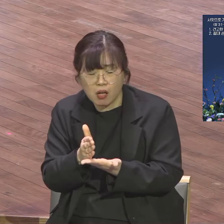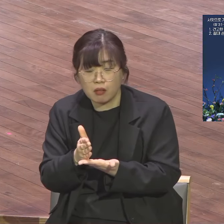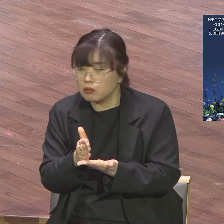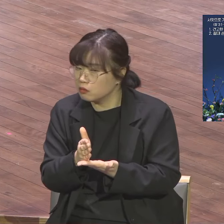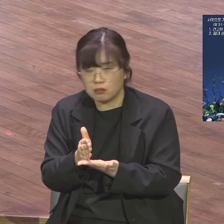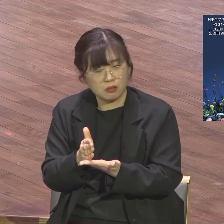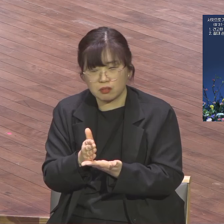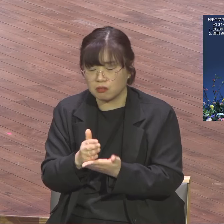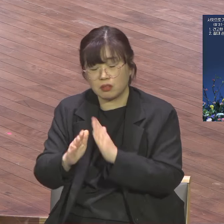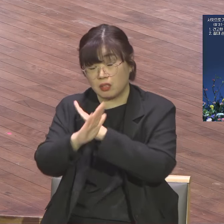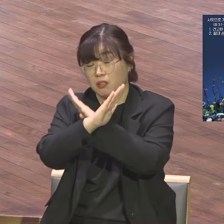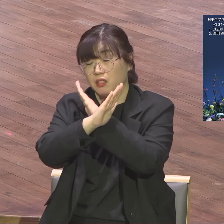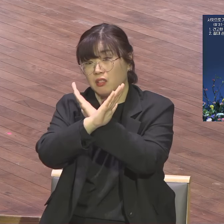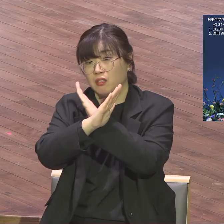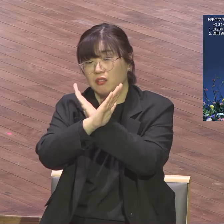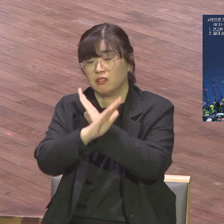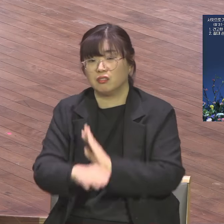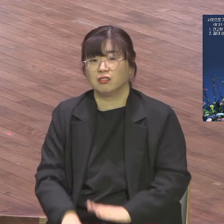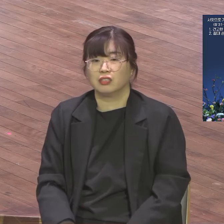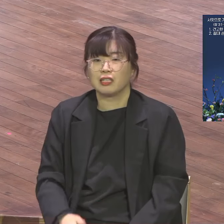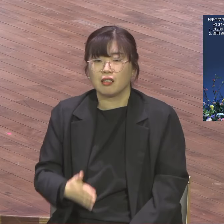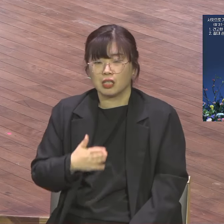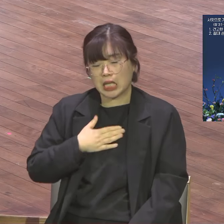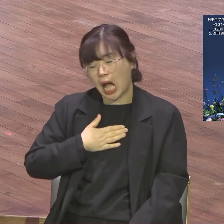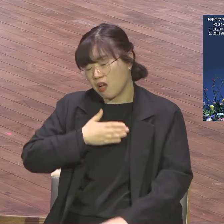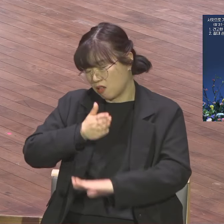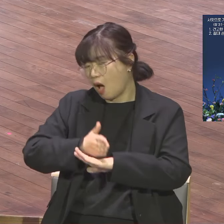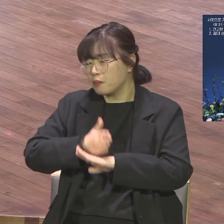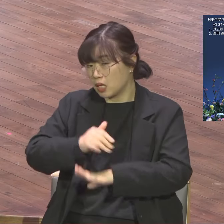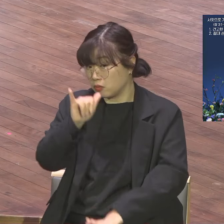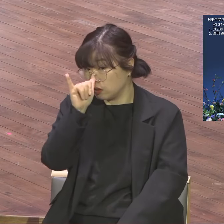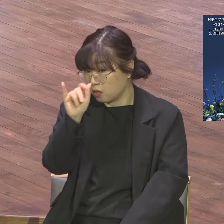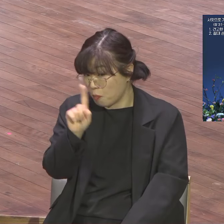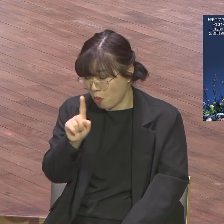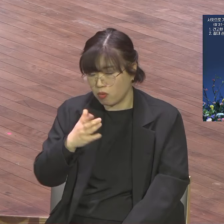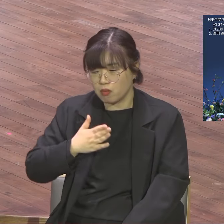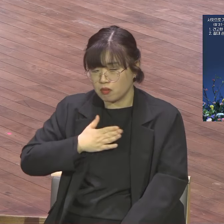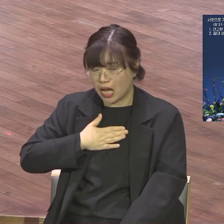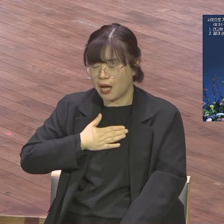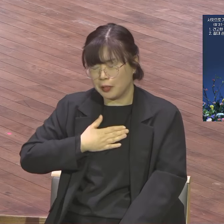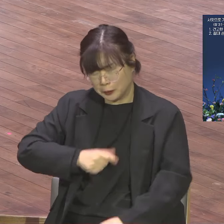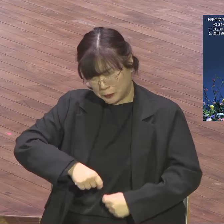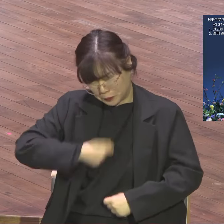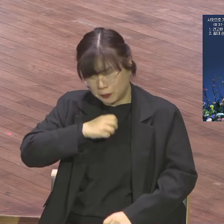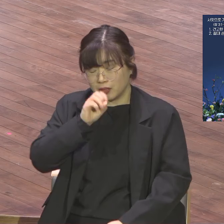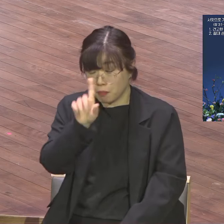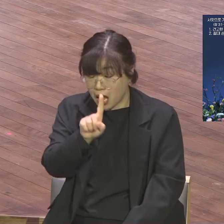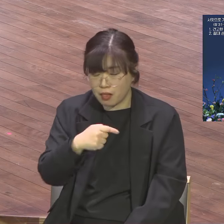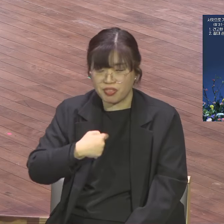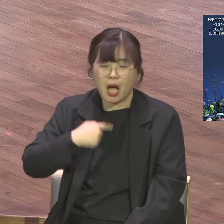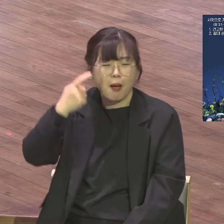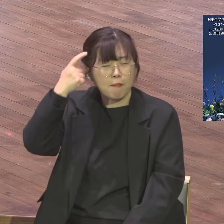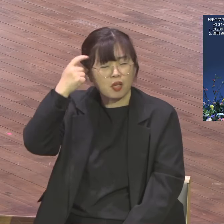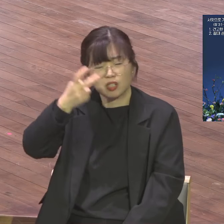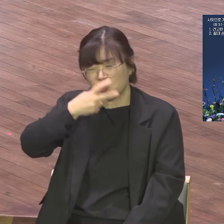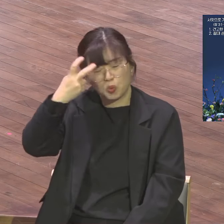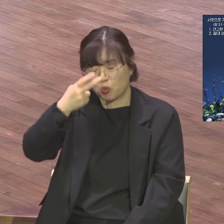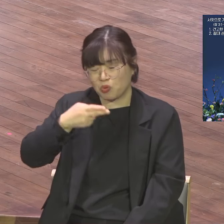저는 참 감사해요. 머리가 내 머리 좋다라고 느낀 지 한 번도 없기 때문에 주장한 적도 없어요.